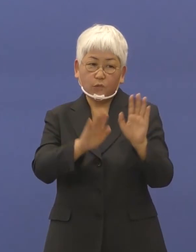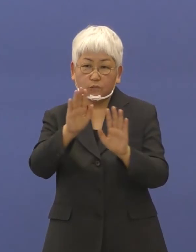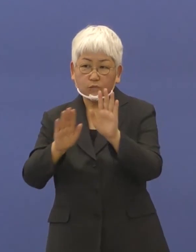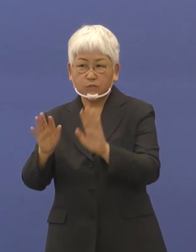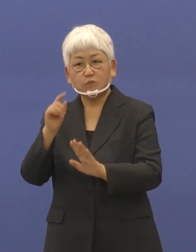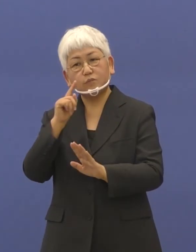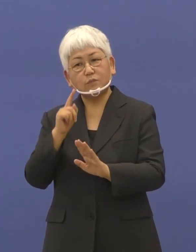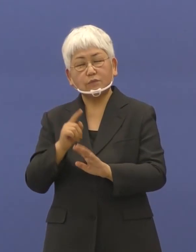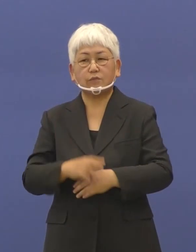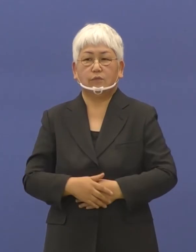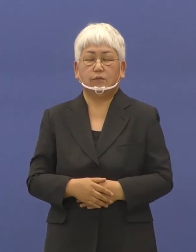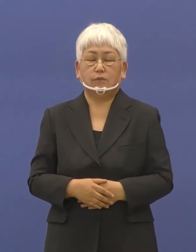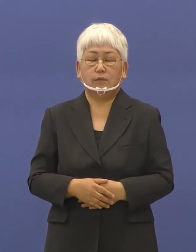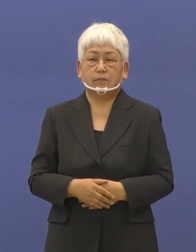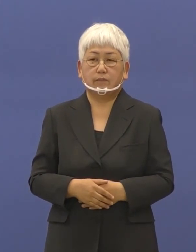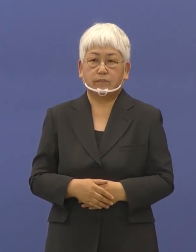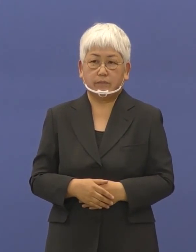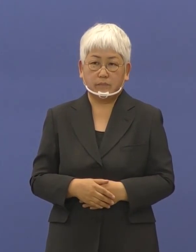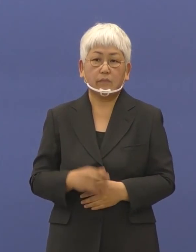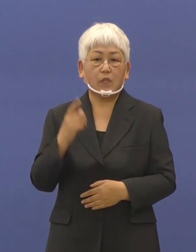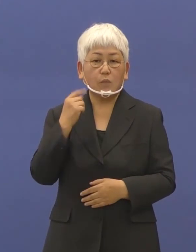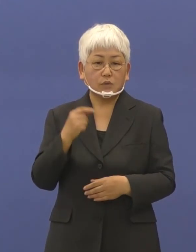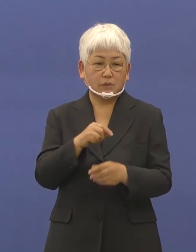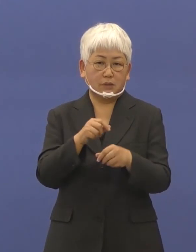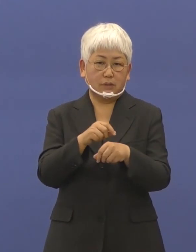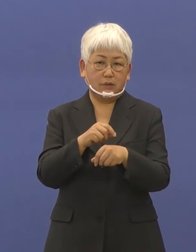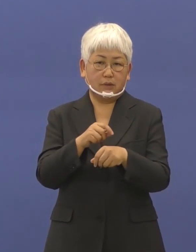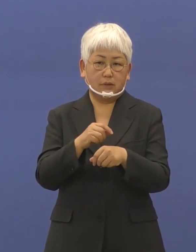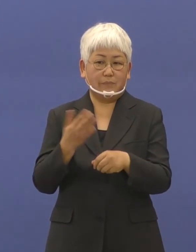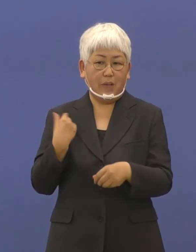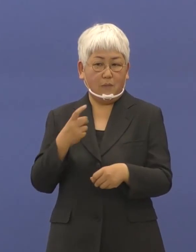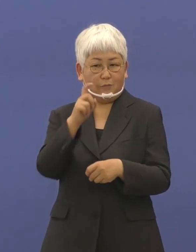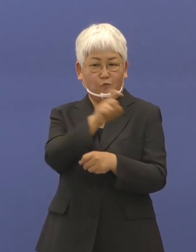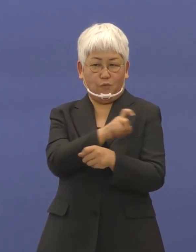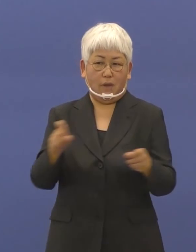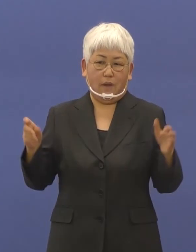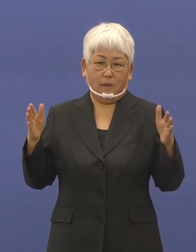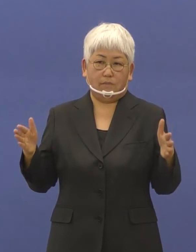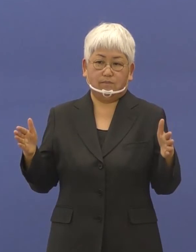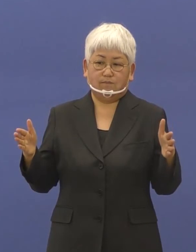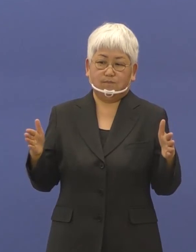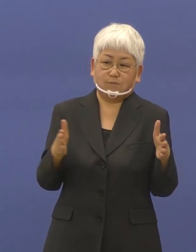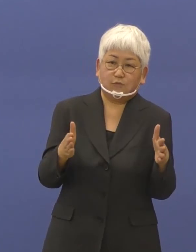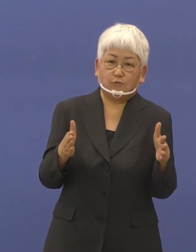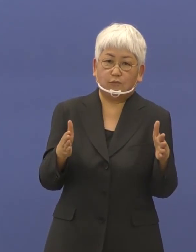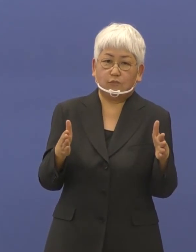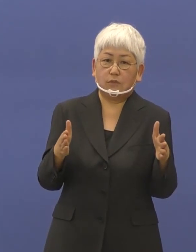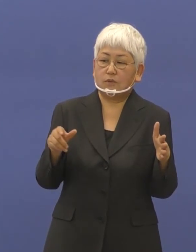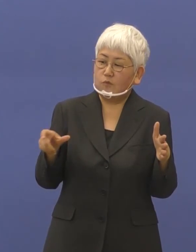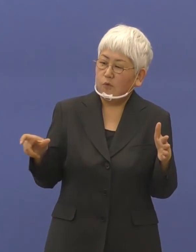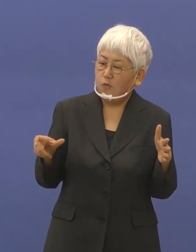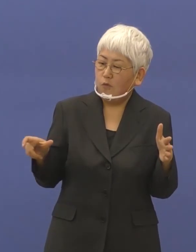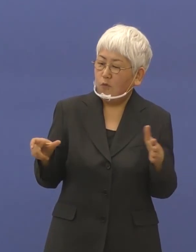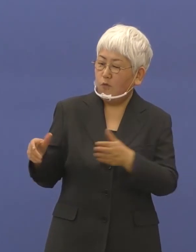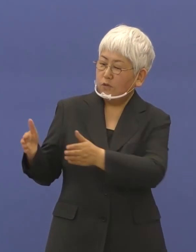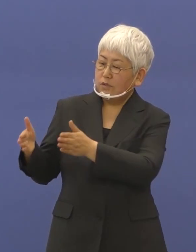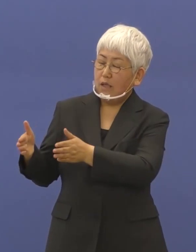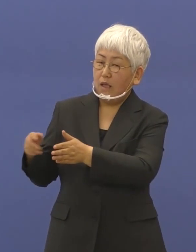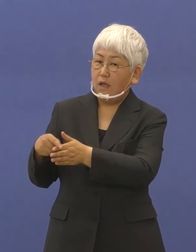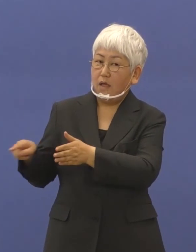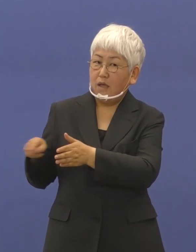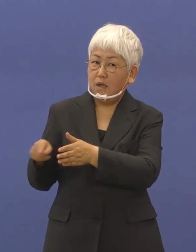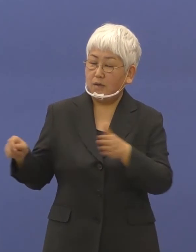期間が短くなったとしても、この短くなった今までとの差のこの日